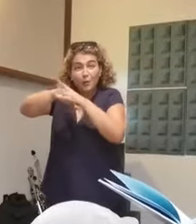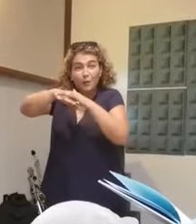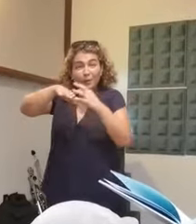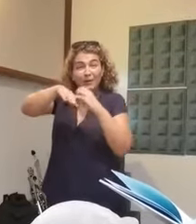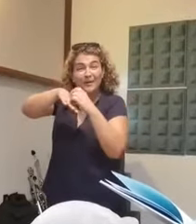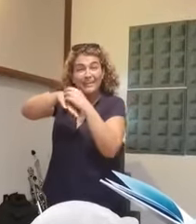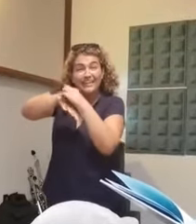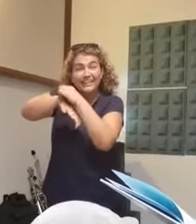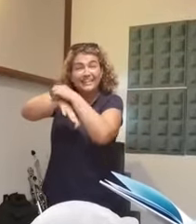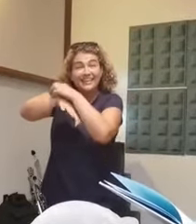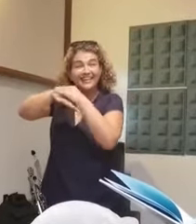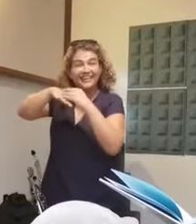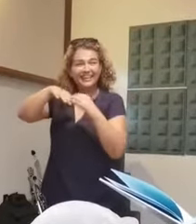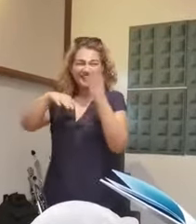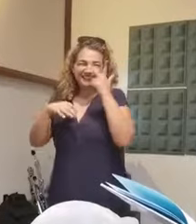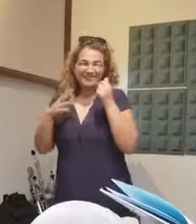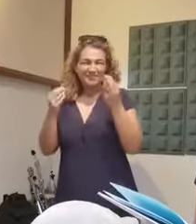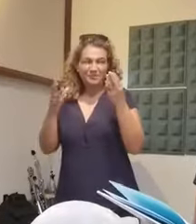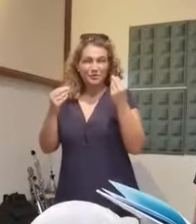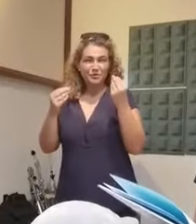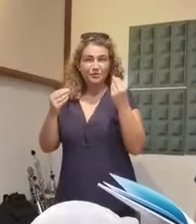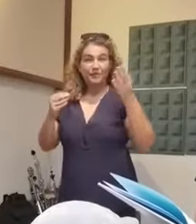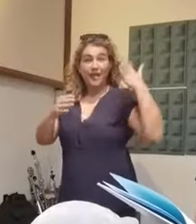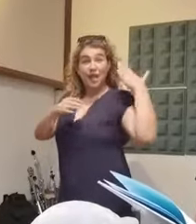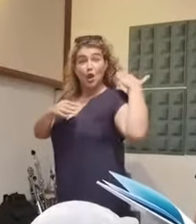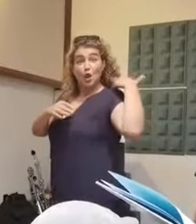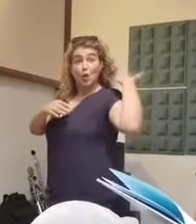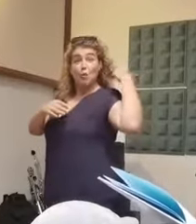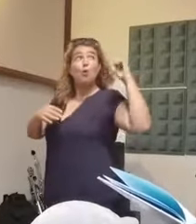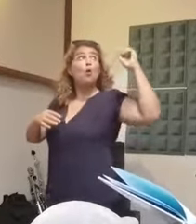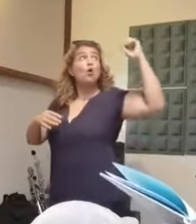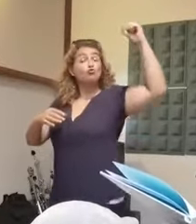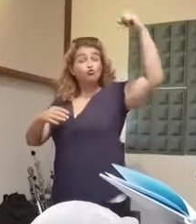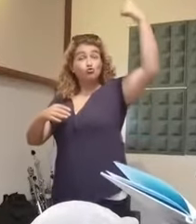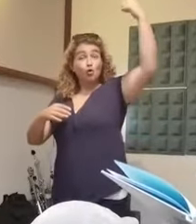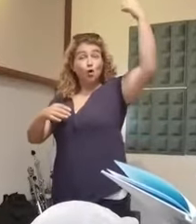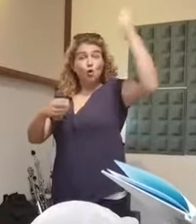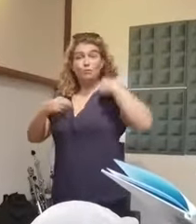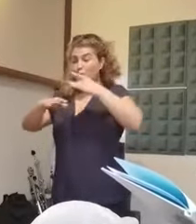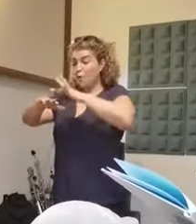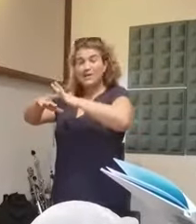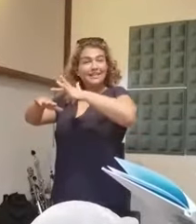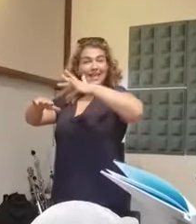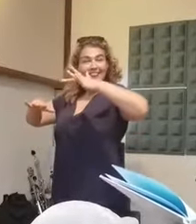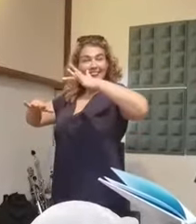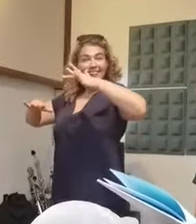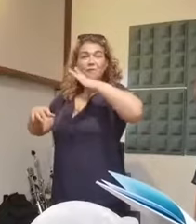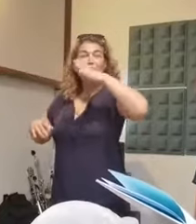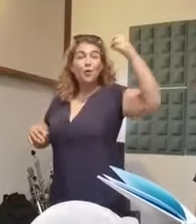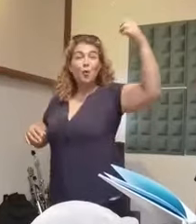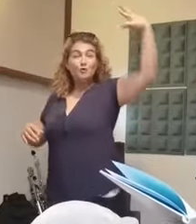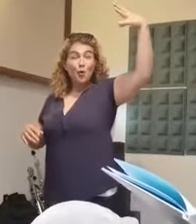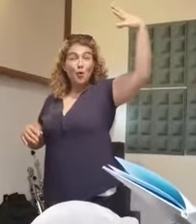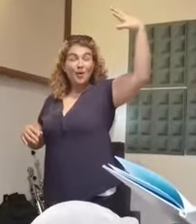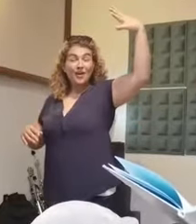En su lomo plateado se reflejaba la luz y tenía en su barriga una linda mancha